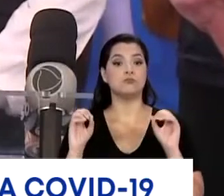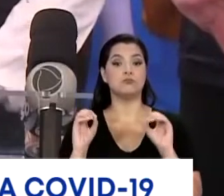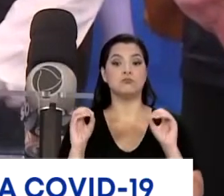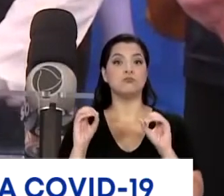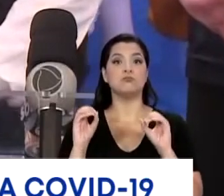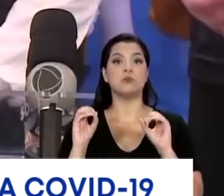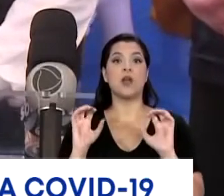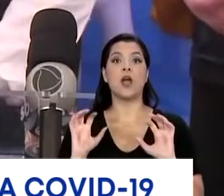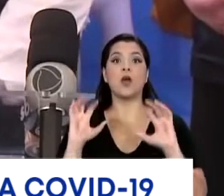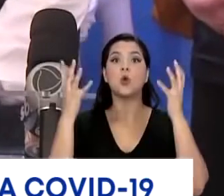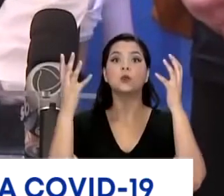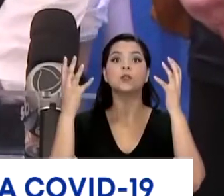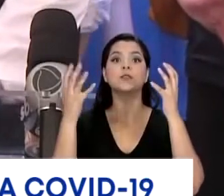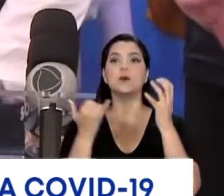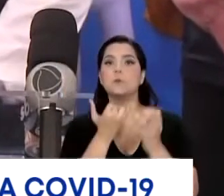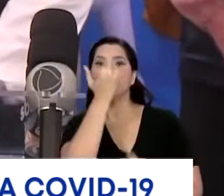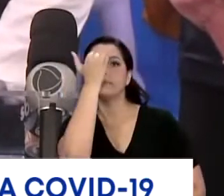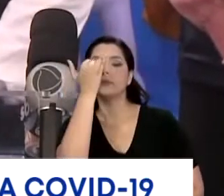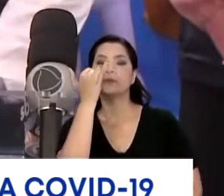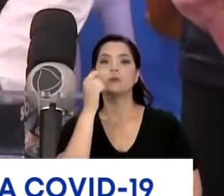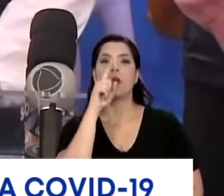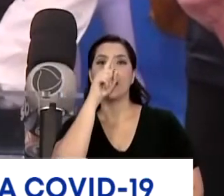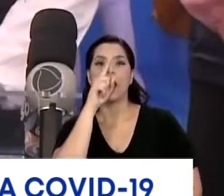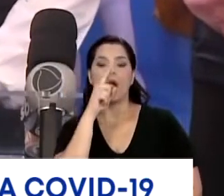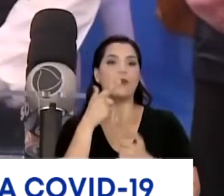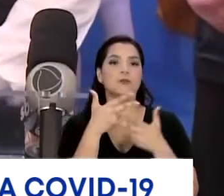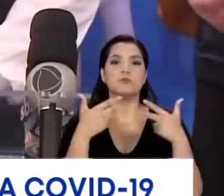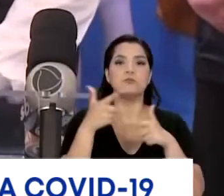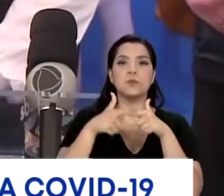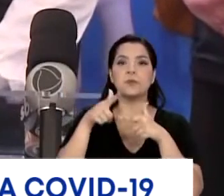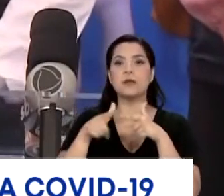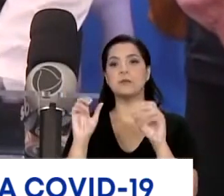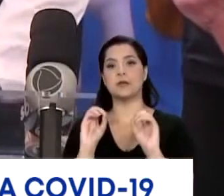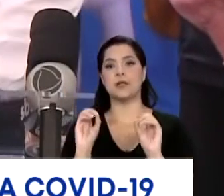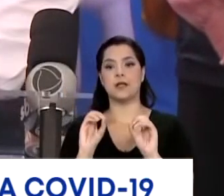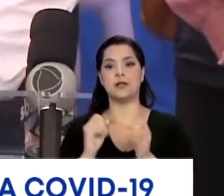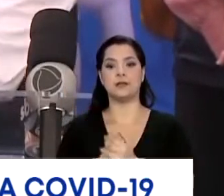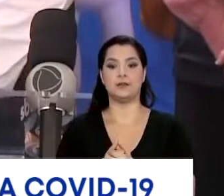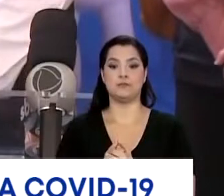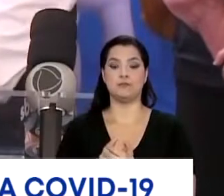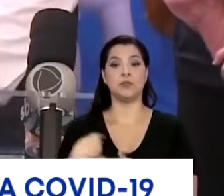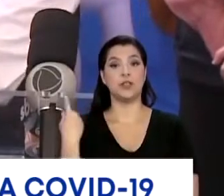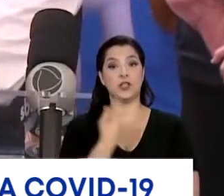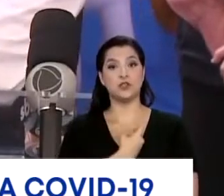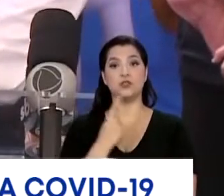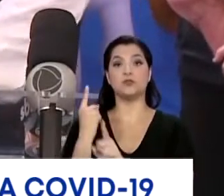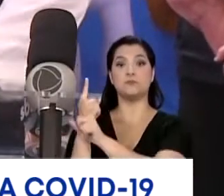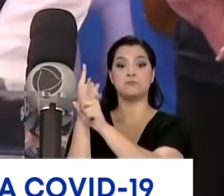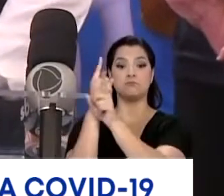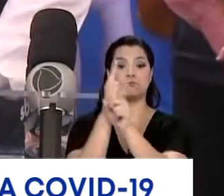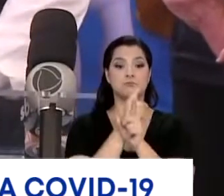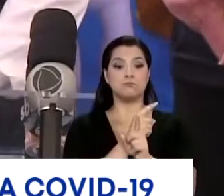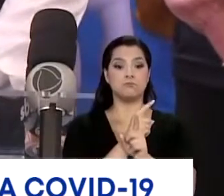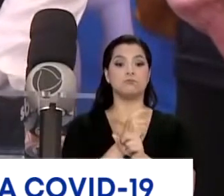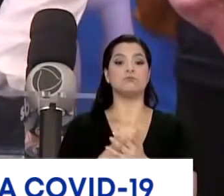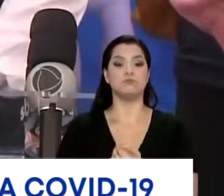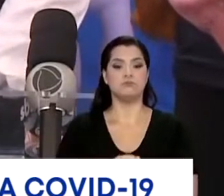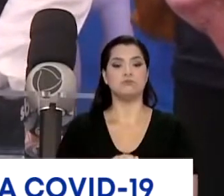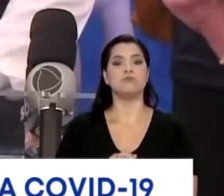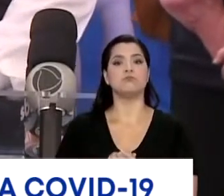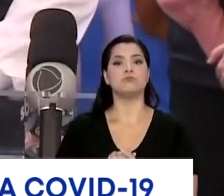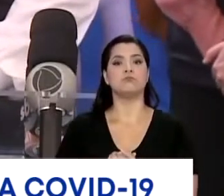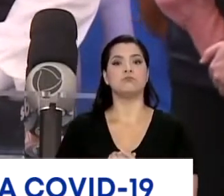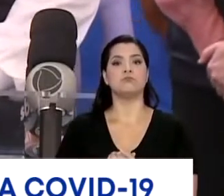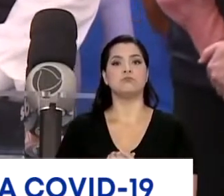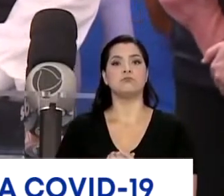notificados eventos adversos maiores. Portanto, até o que nós sabemos no momento, existe